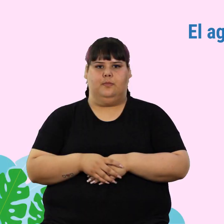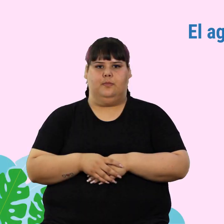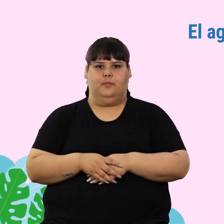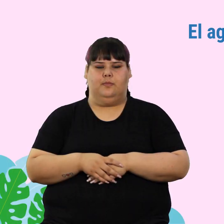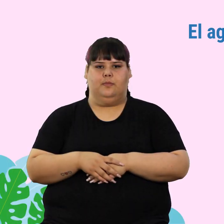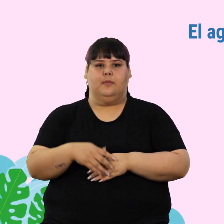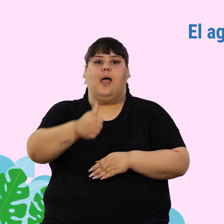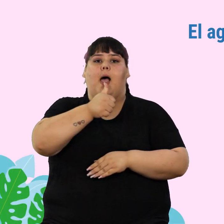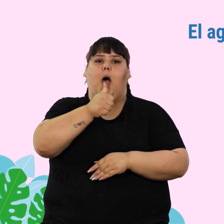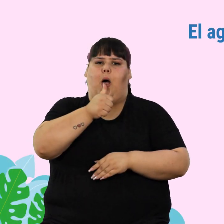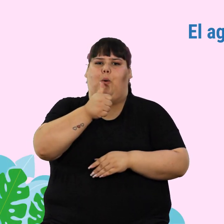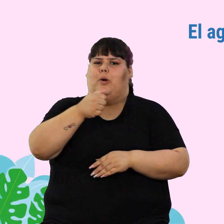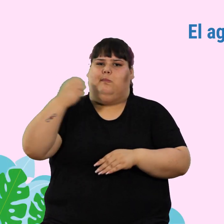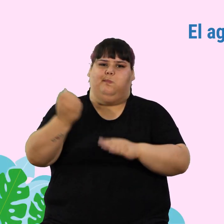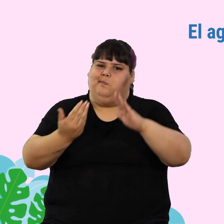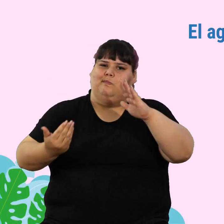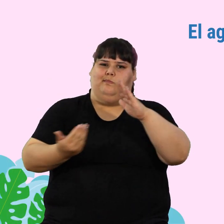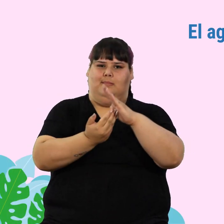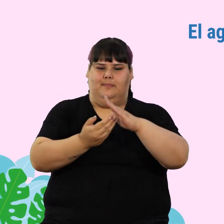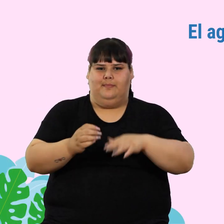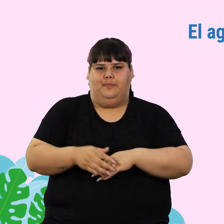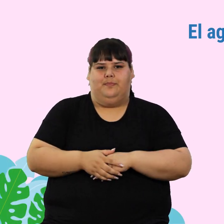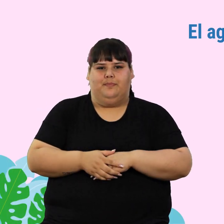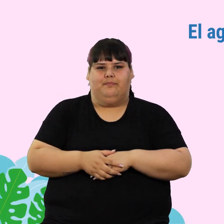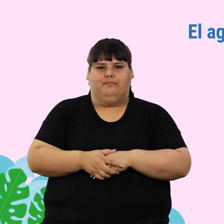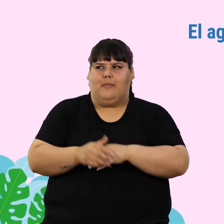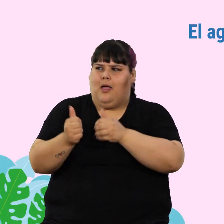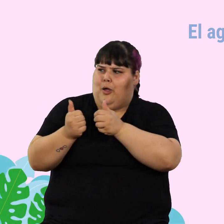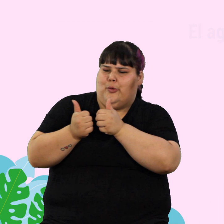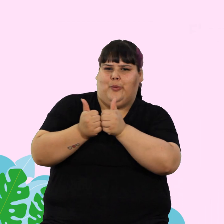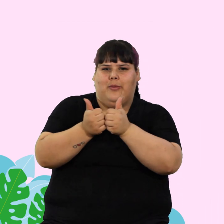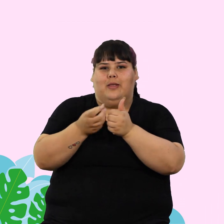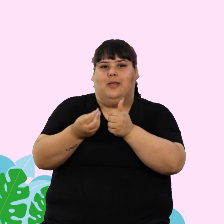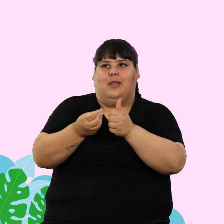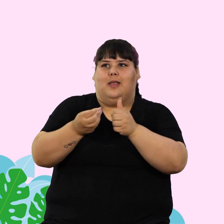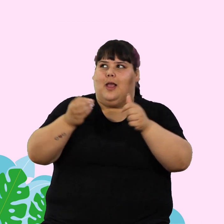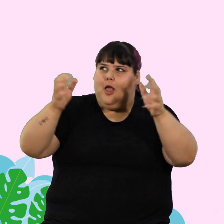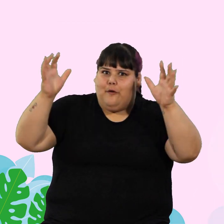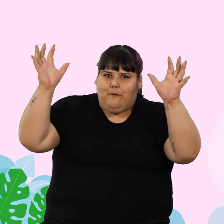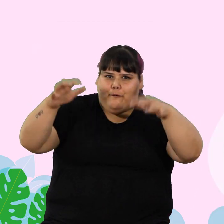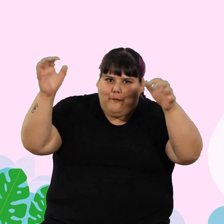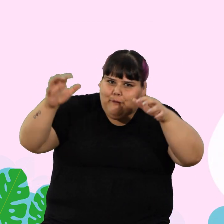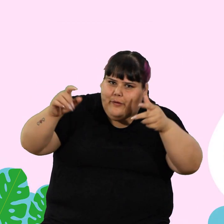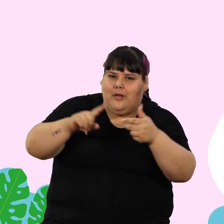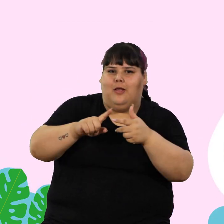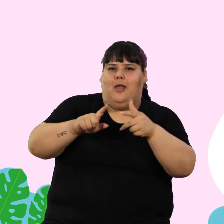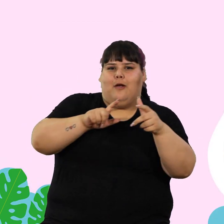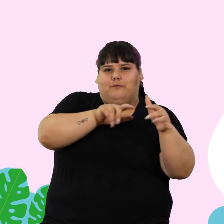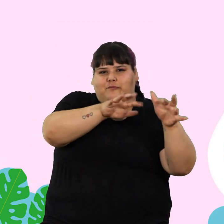El agua, un gran tesoro, nos acompaña cada día de tormenta, viaja y fluye en